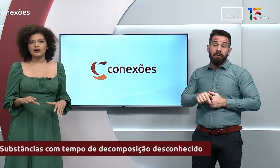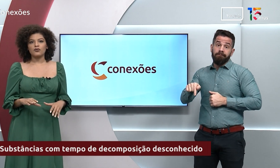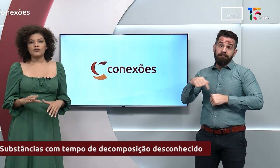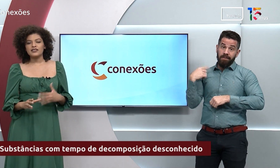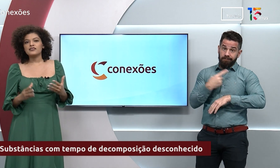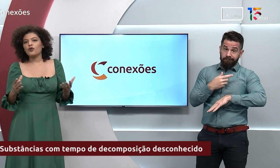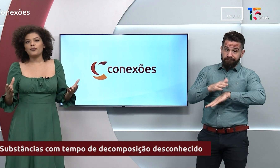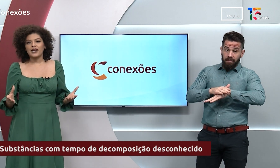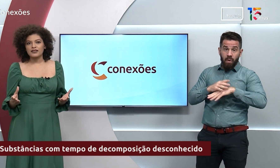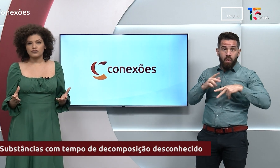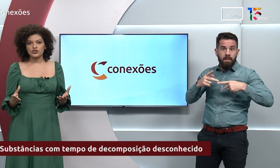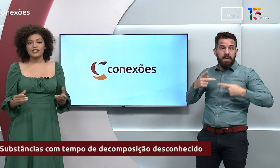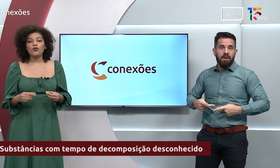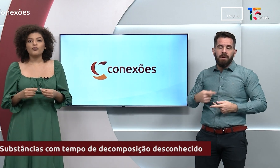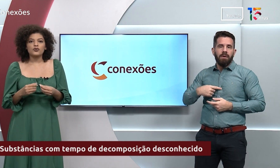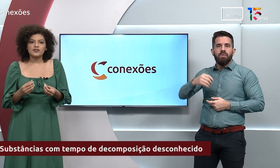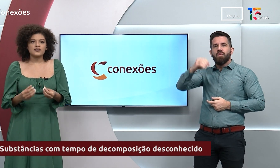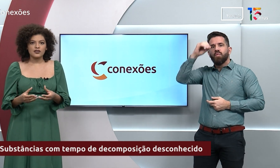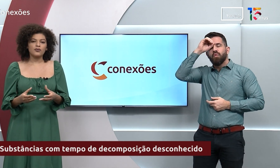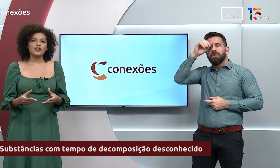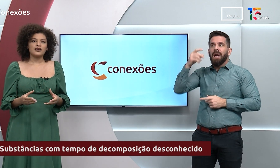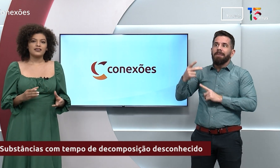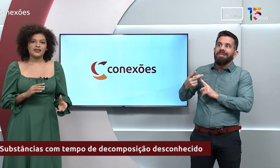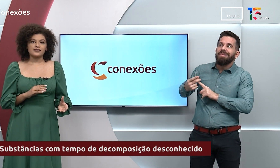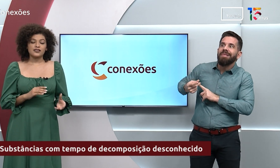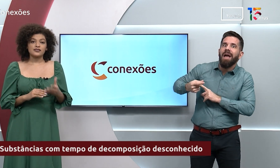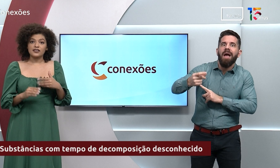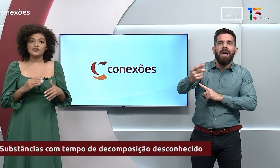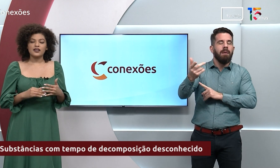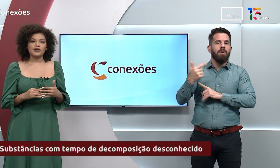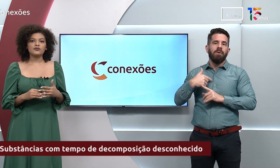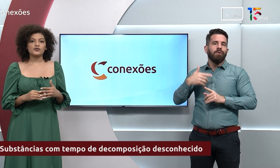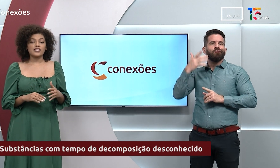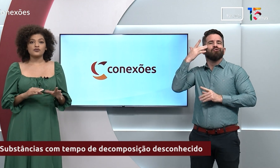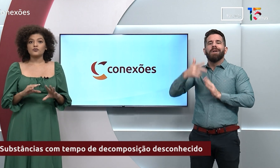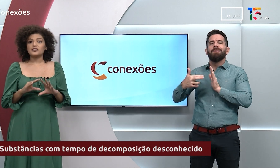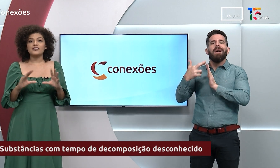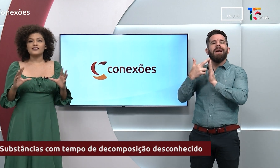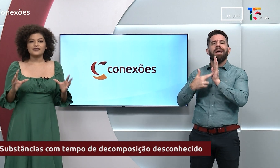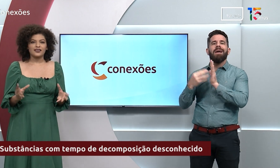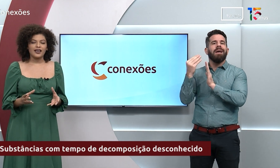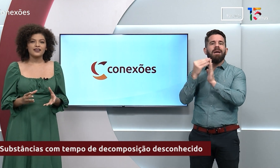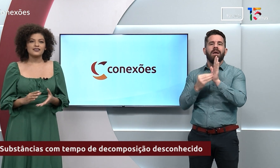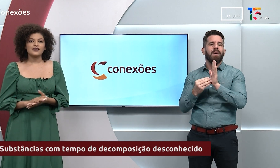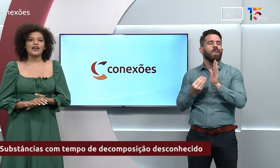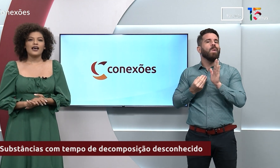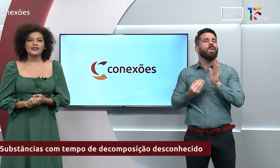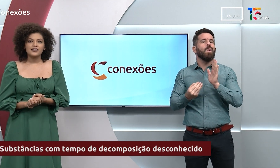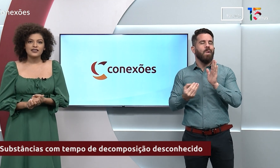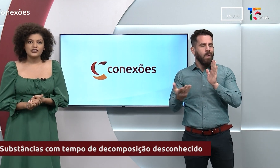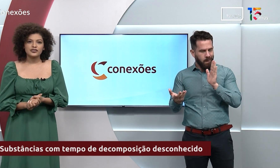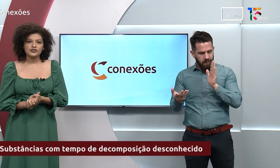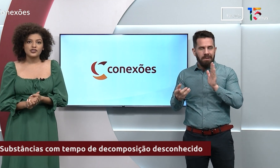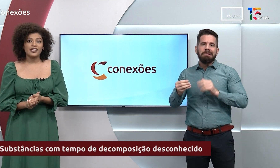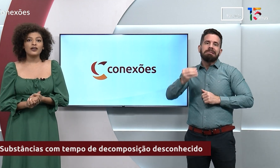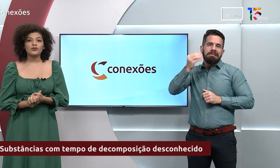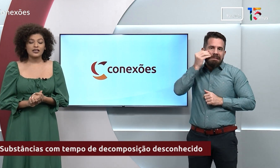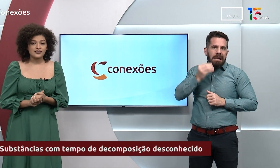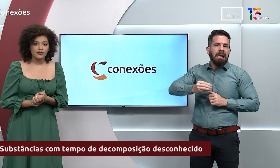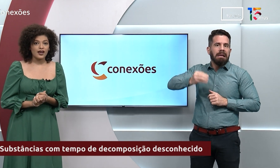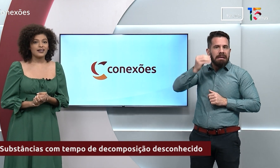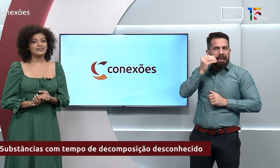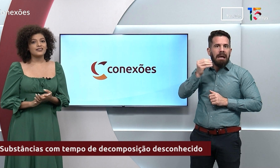criar regras de descarte. É isso mesmo, as chamadas substâncias eternas são elementos químicos que estão